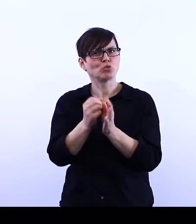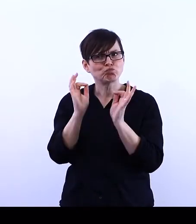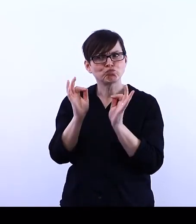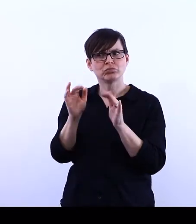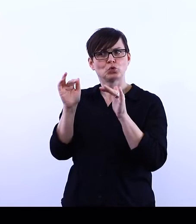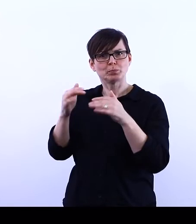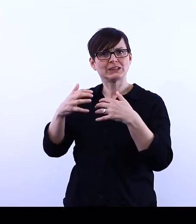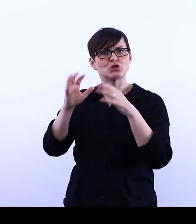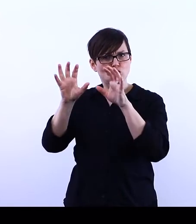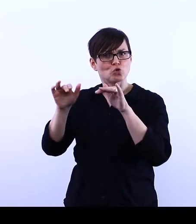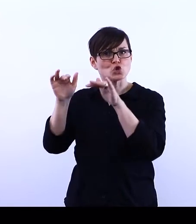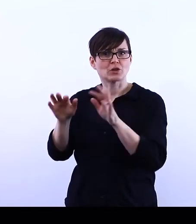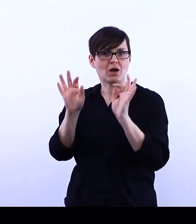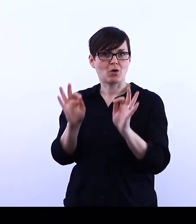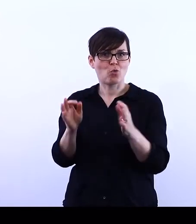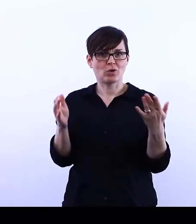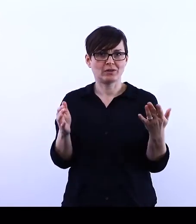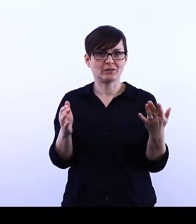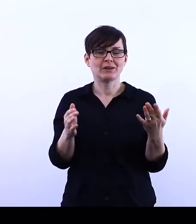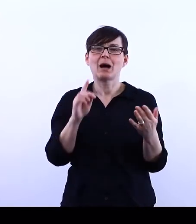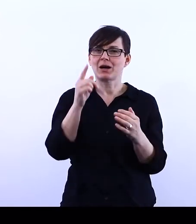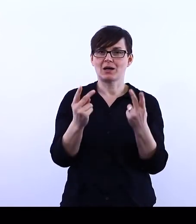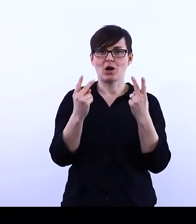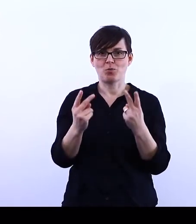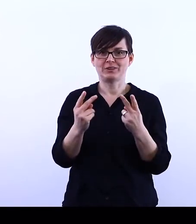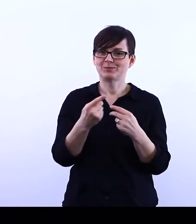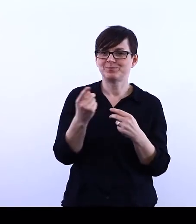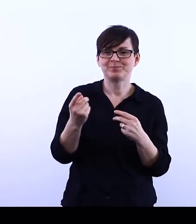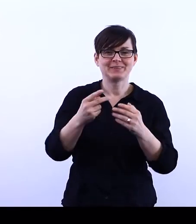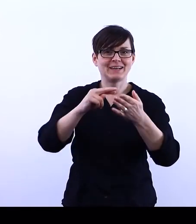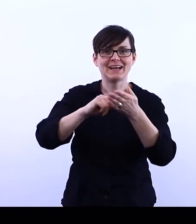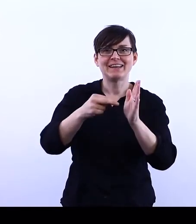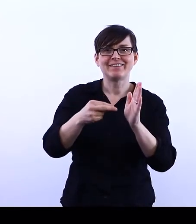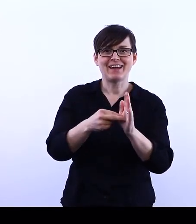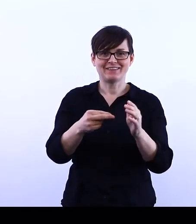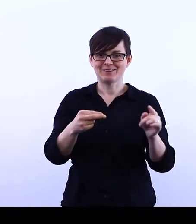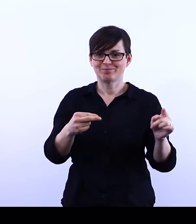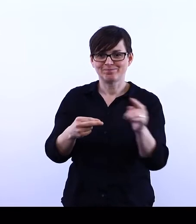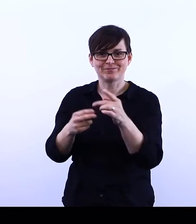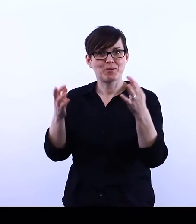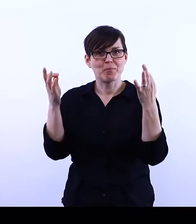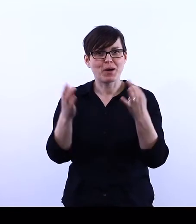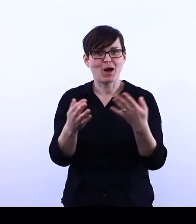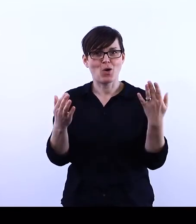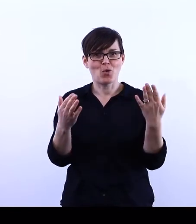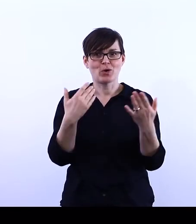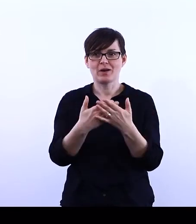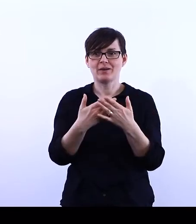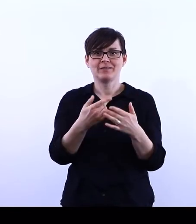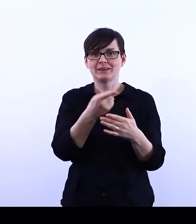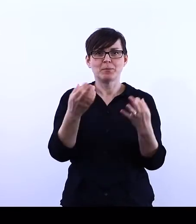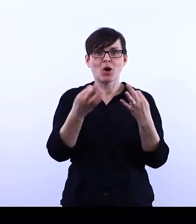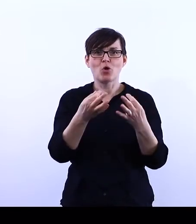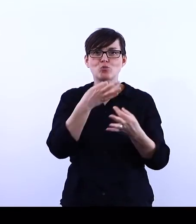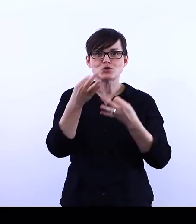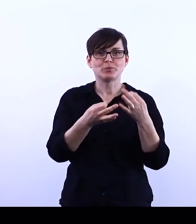Aber was, glaube ich, das Entscheidende ist, die Technik muss ja den Menschen dienen. Und irgendwie die Möglichkeiten müssen den Menschen dienen.